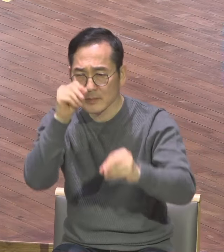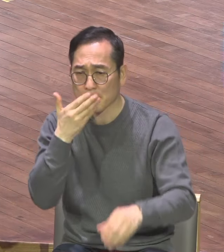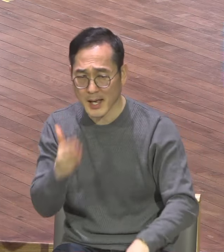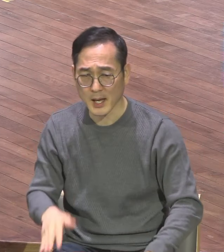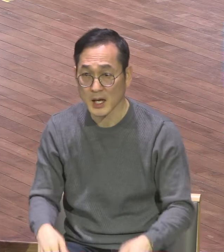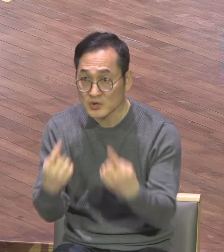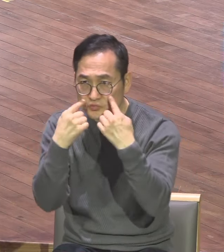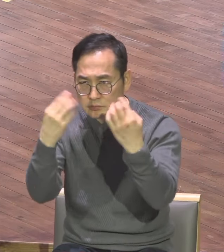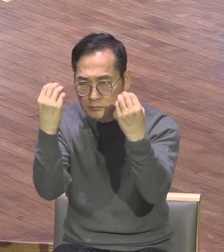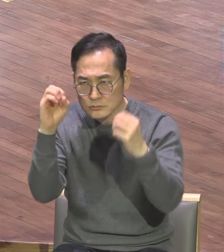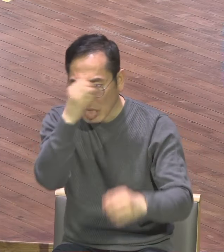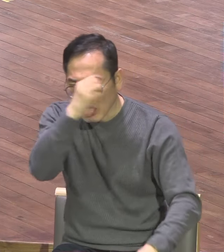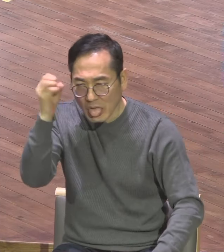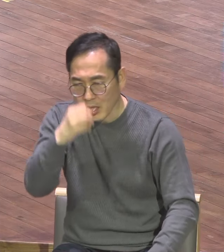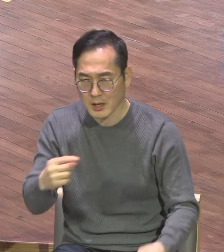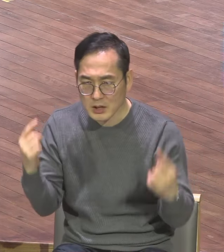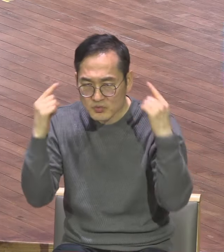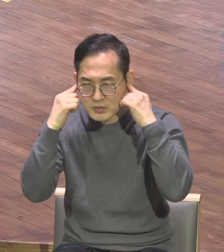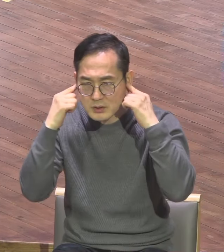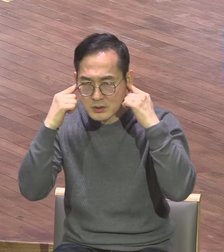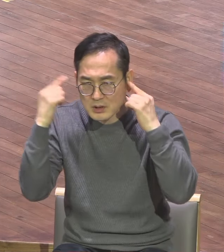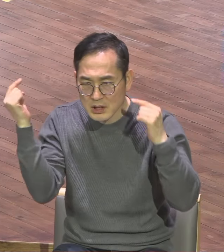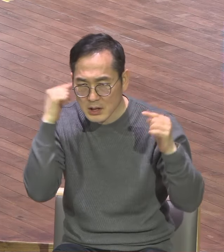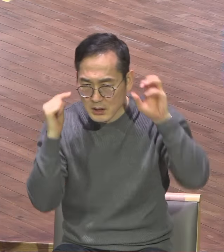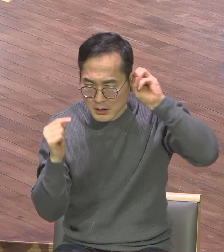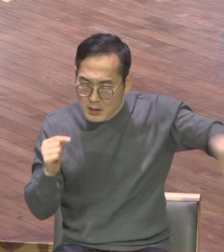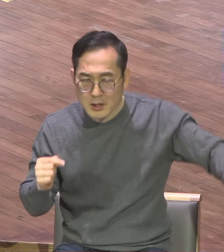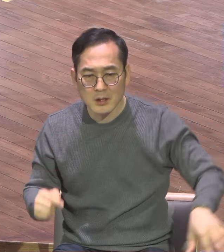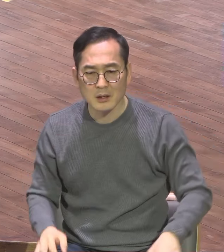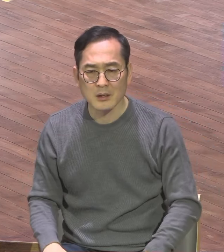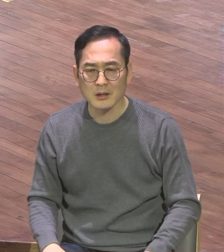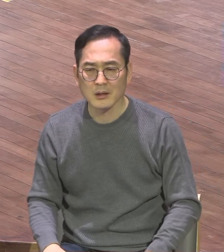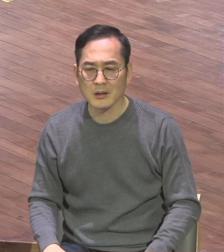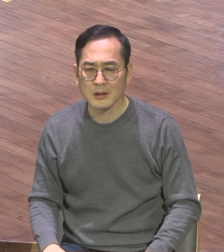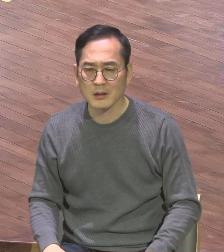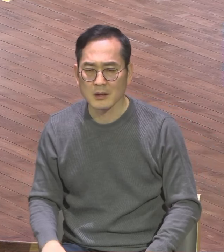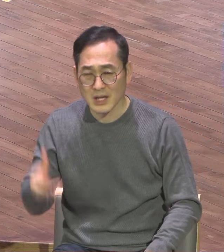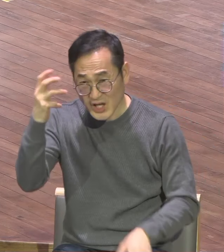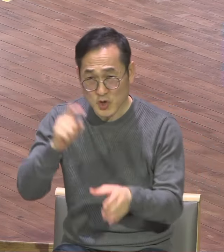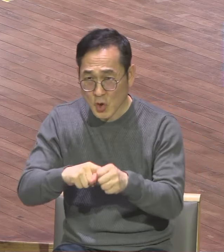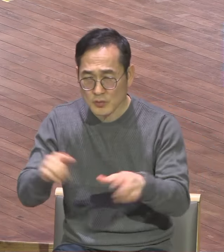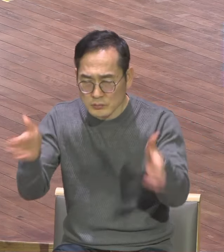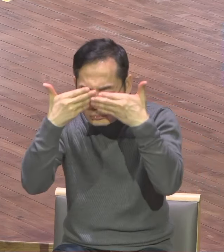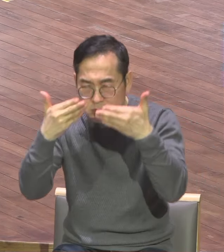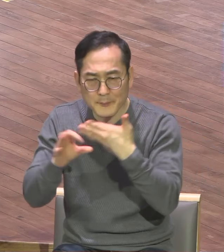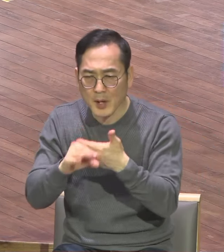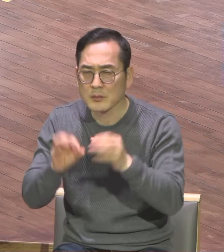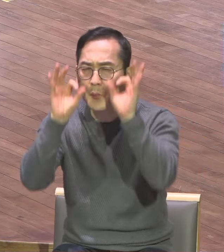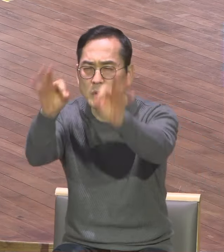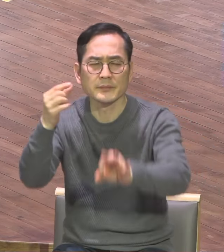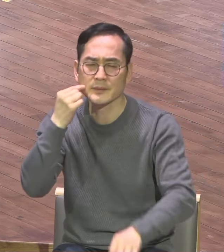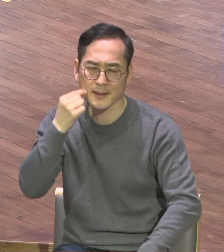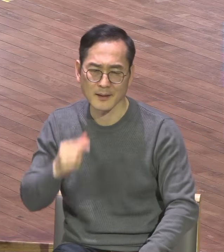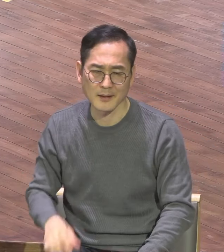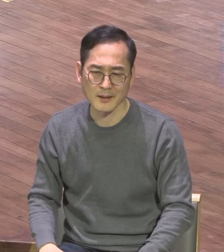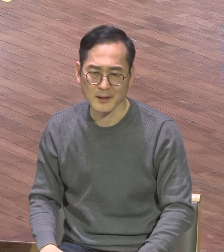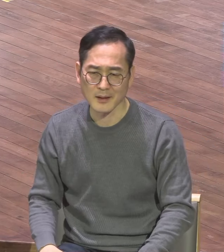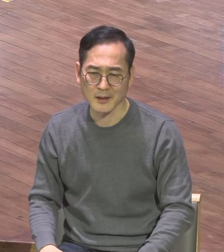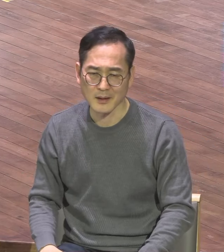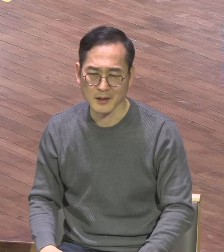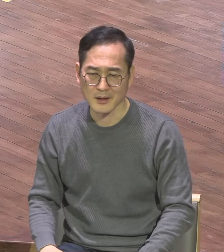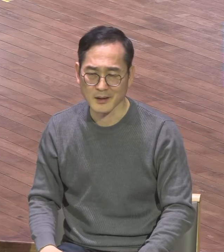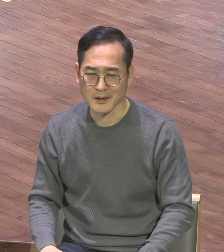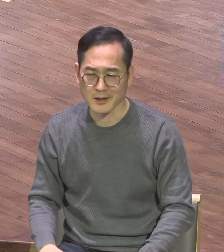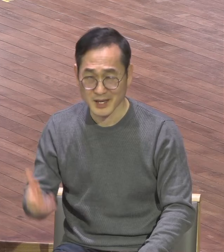못하는 것이 영적 소경, 영적 명인, 영적 응? 영적으로 못 들어. 들어도 안 박혀.